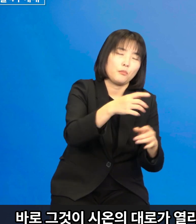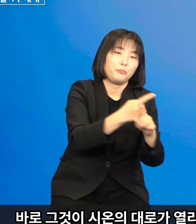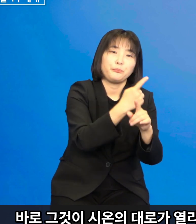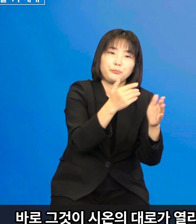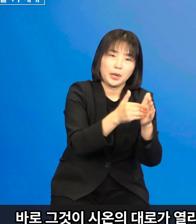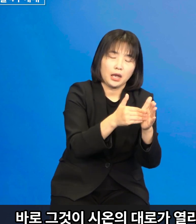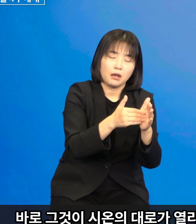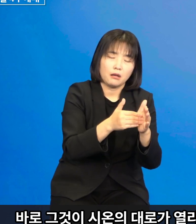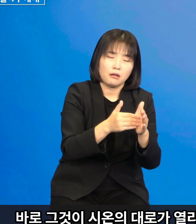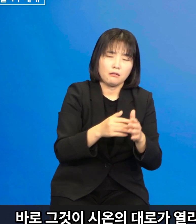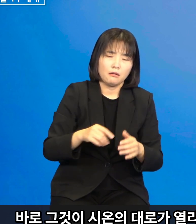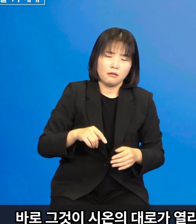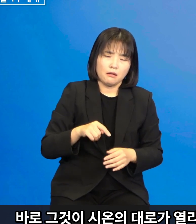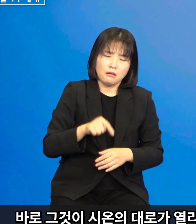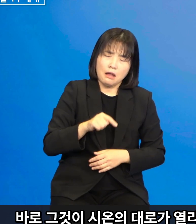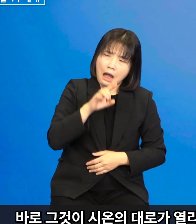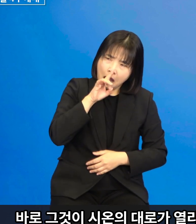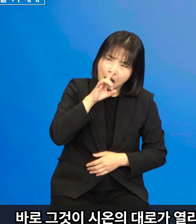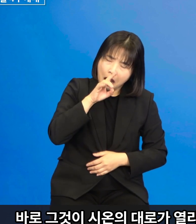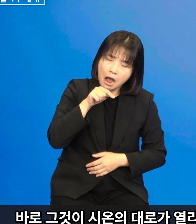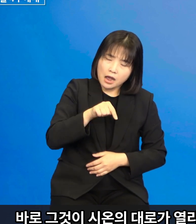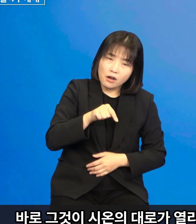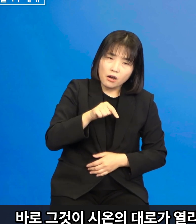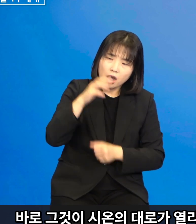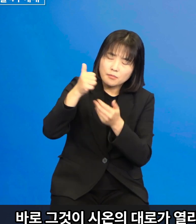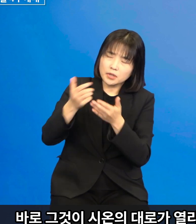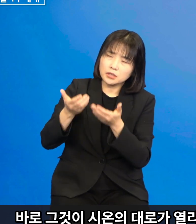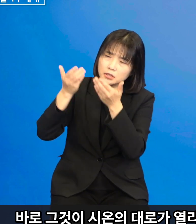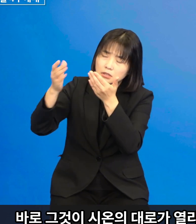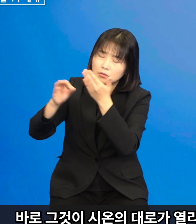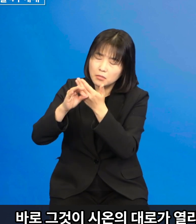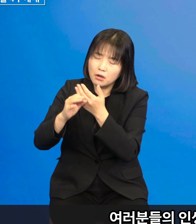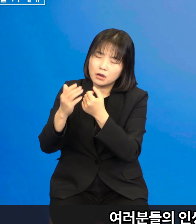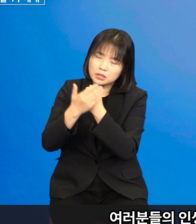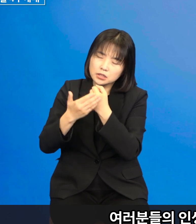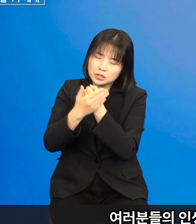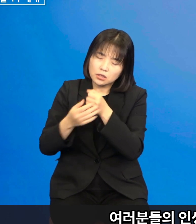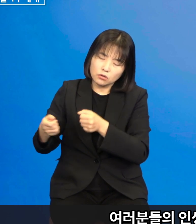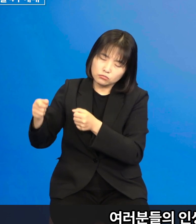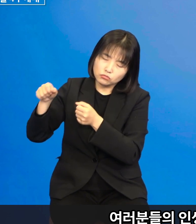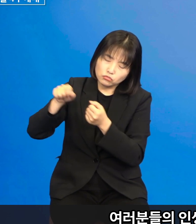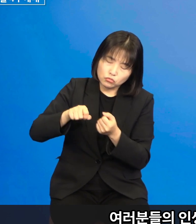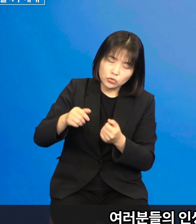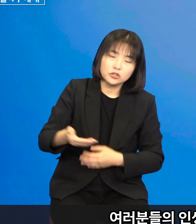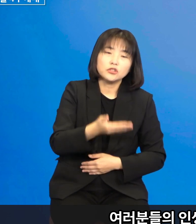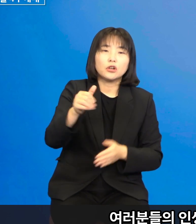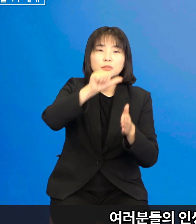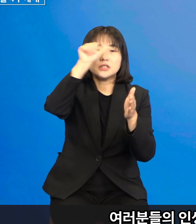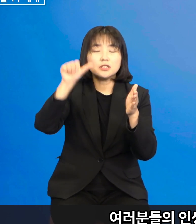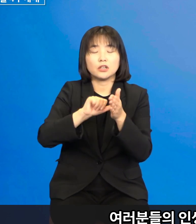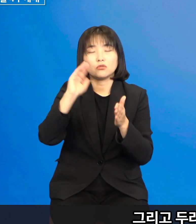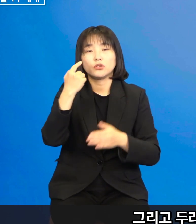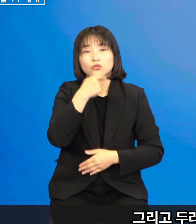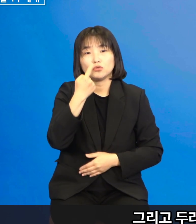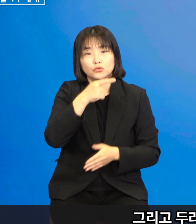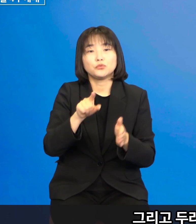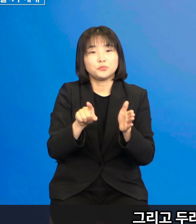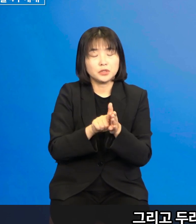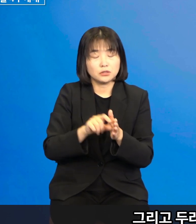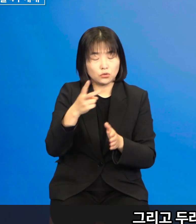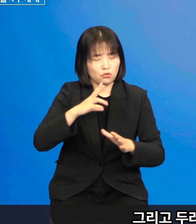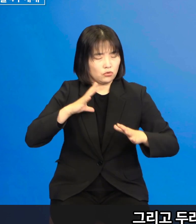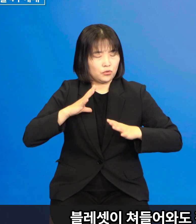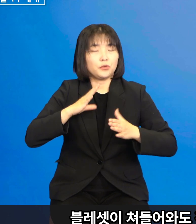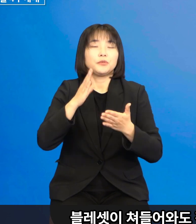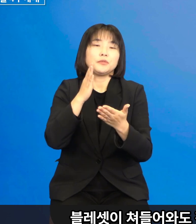그것이 시온의 대로가 열리고 시온의 은혜가 부어지게 되어지는 여러분들의 인생이 될 줄로 믿습니다. 그리고 두려워하지